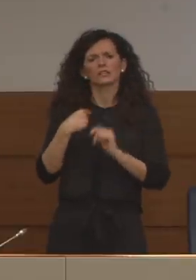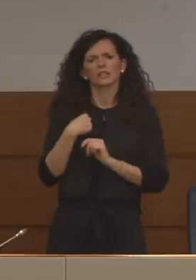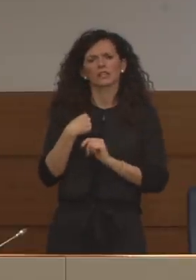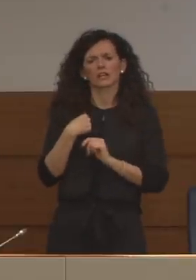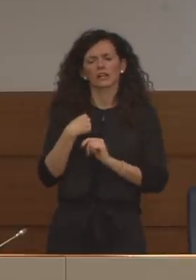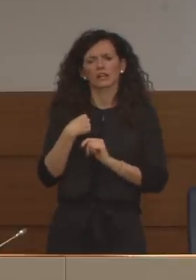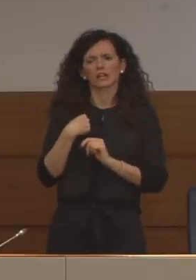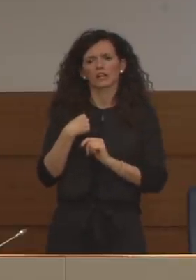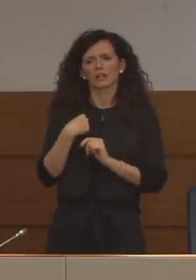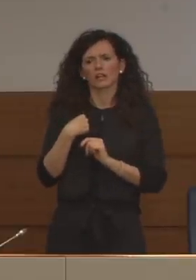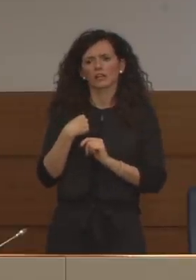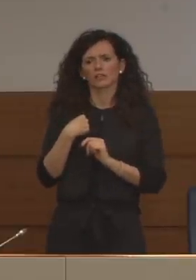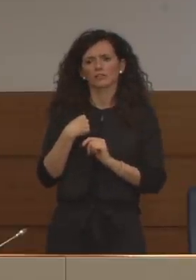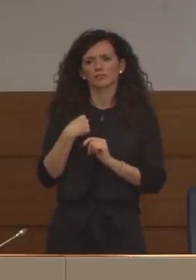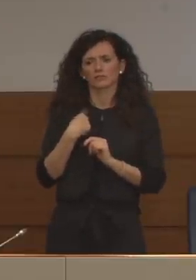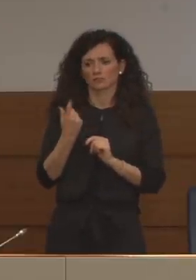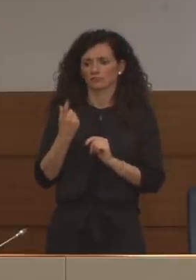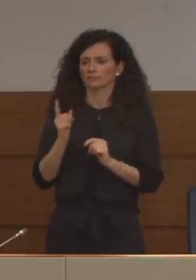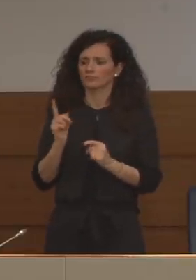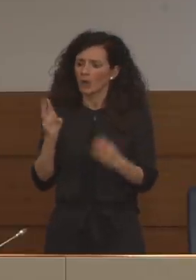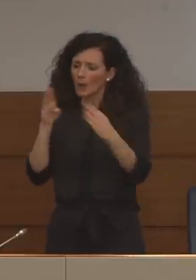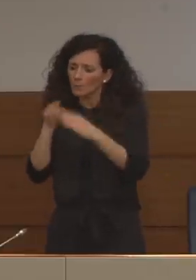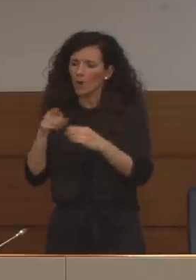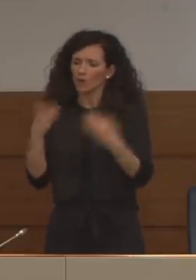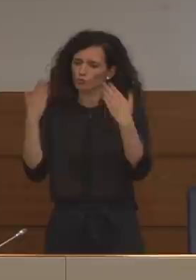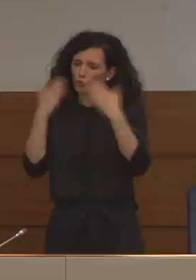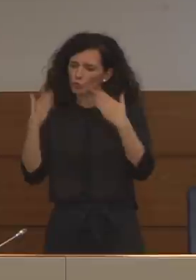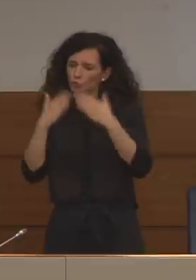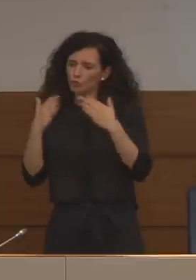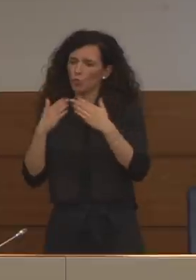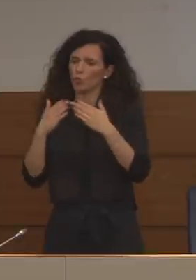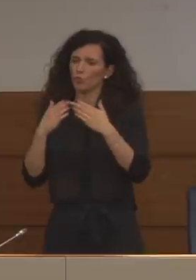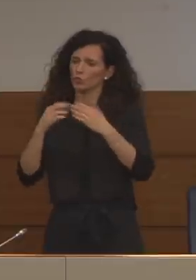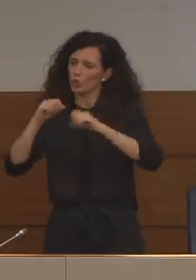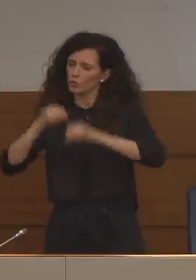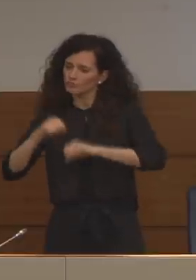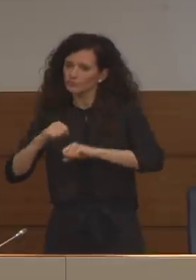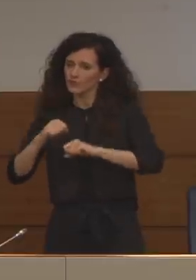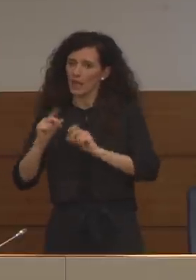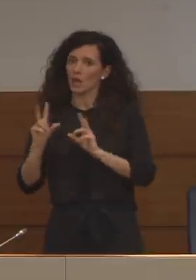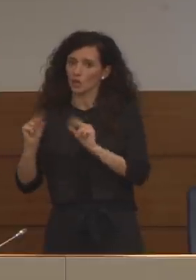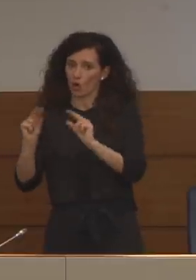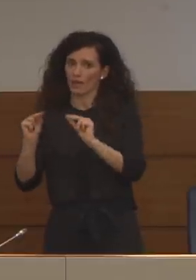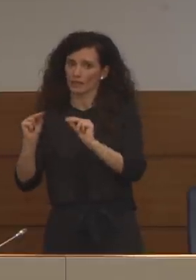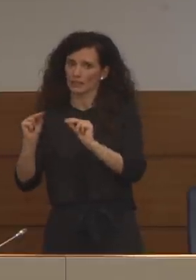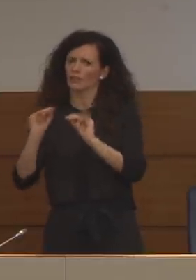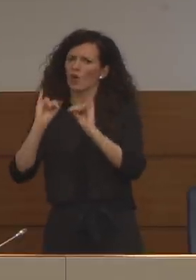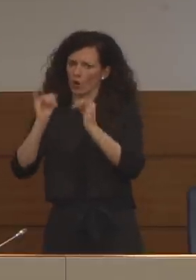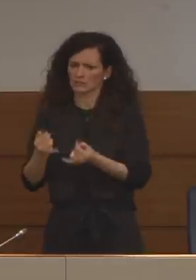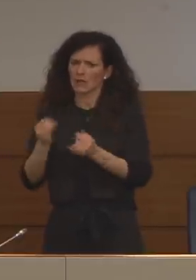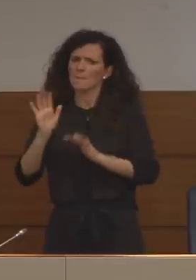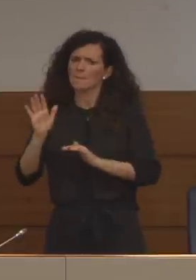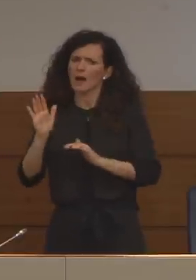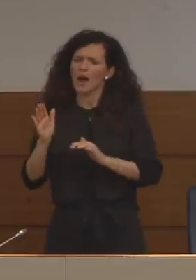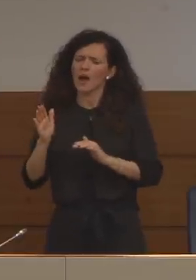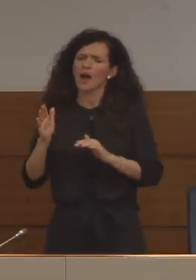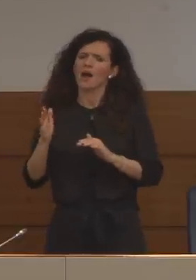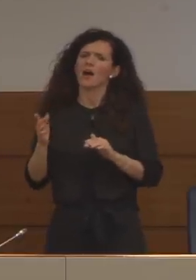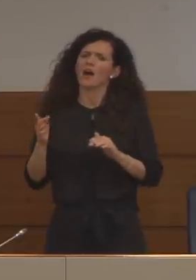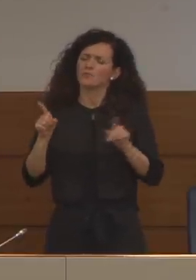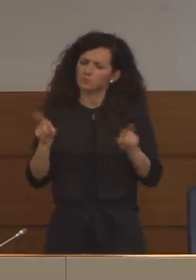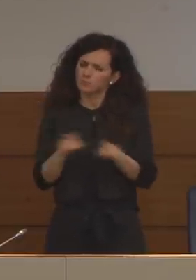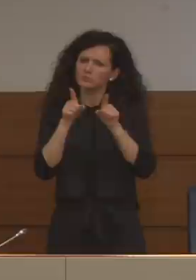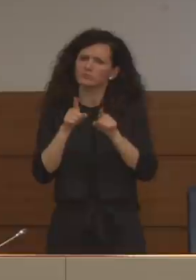mi ripeto anche i più innovativi ma vuol dire adottare un metodo di lavoro degno della